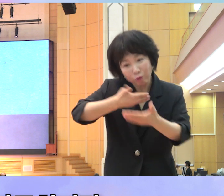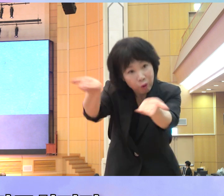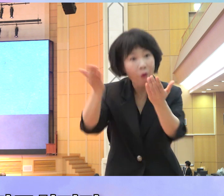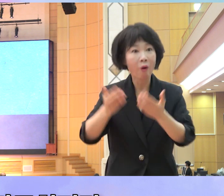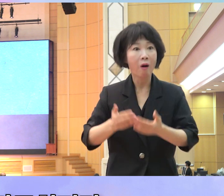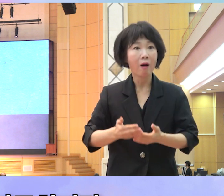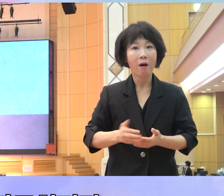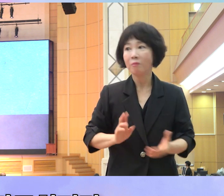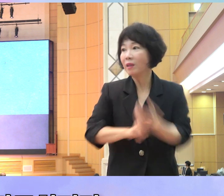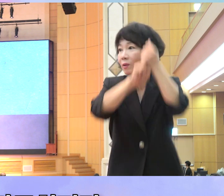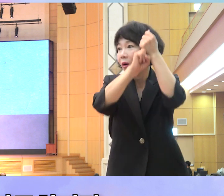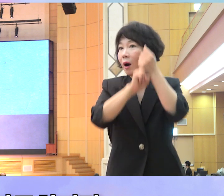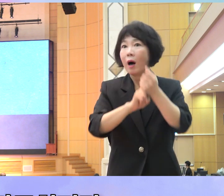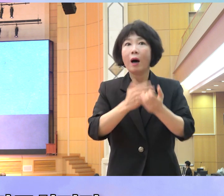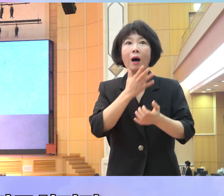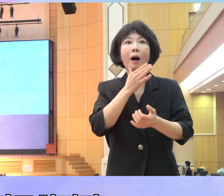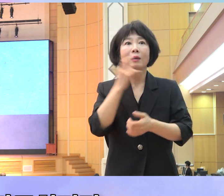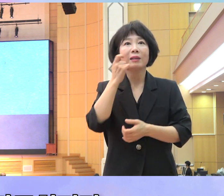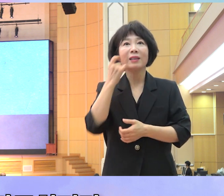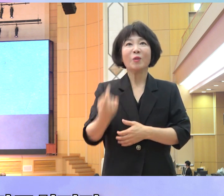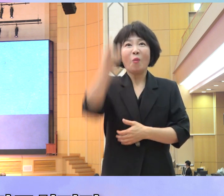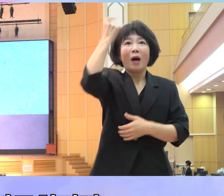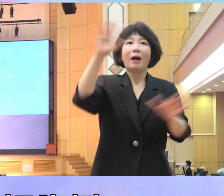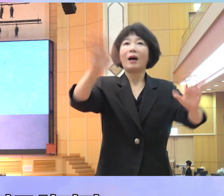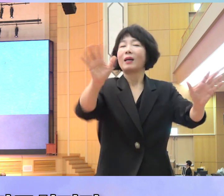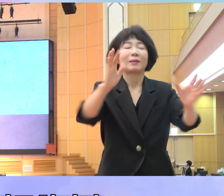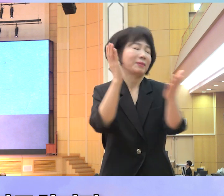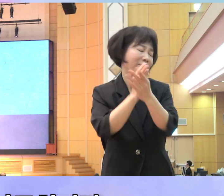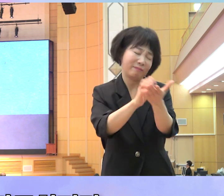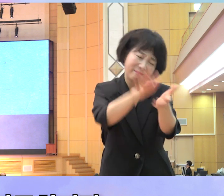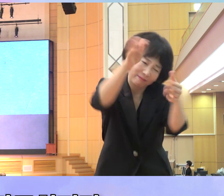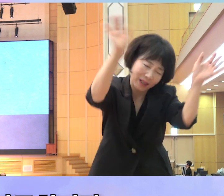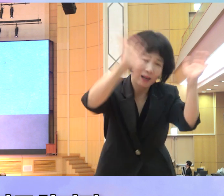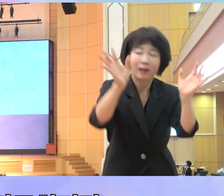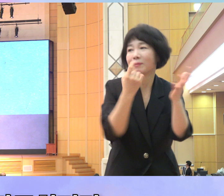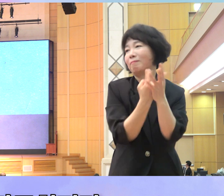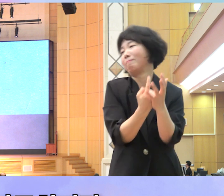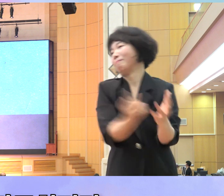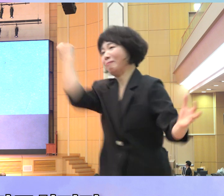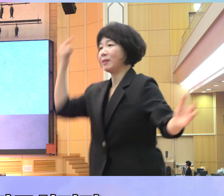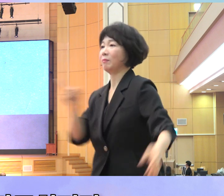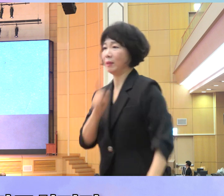그러면 알아요, 예수님 성품 다 아는데 그래도 조금 즐기셔도 되잖아.